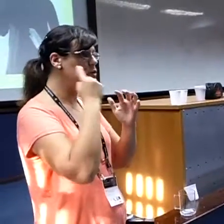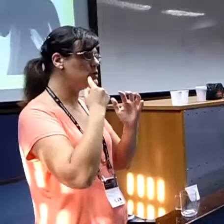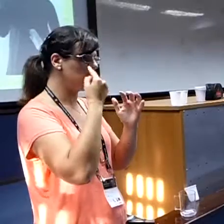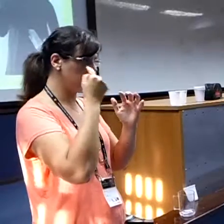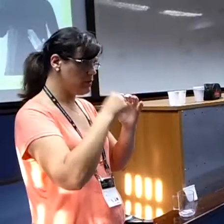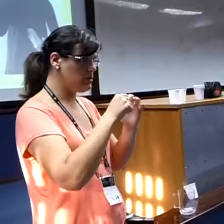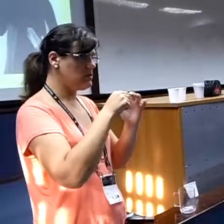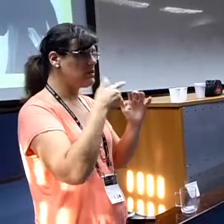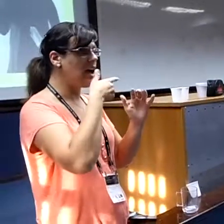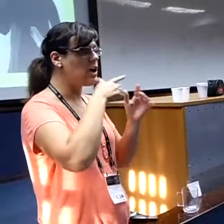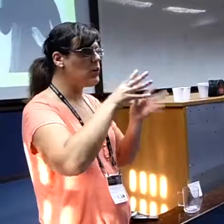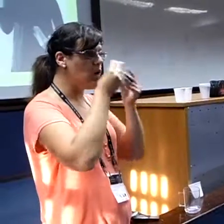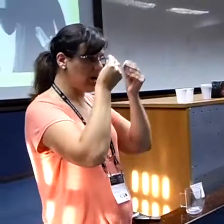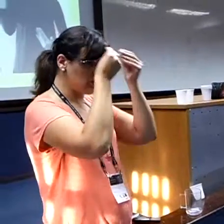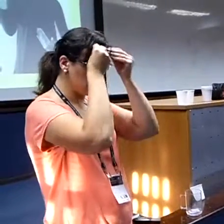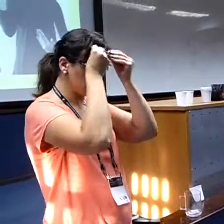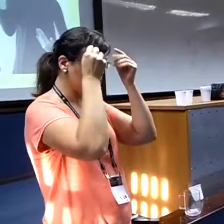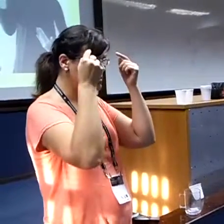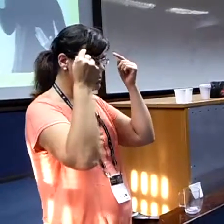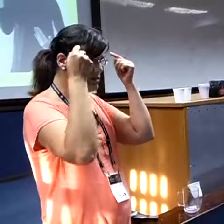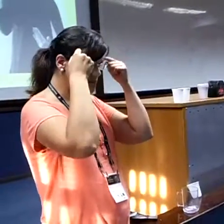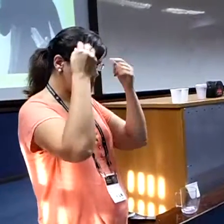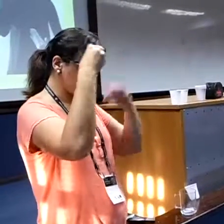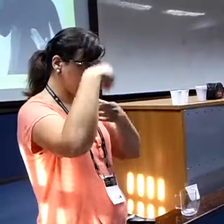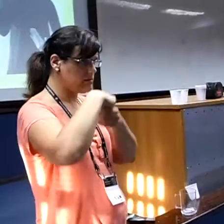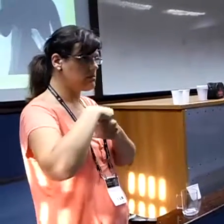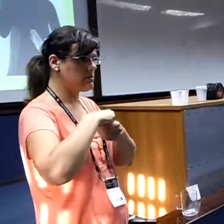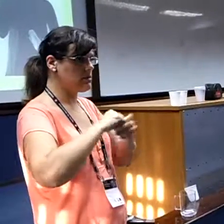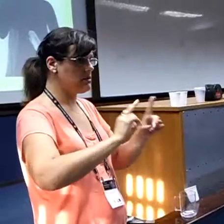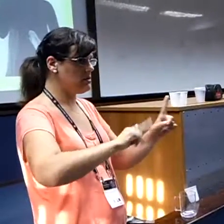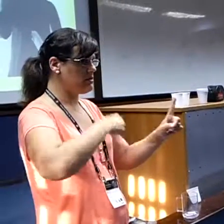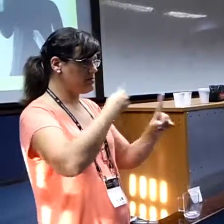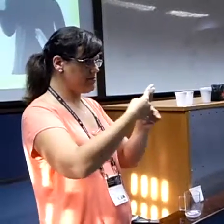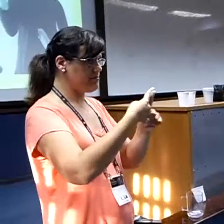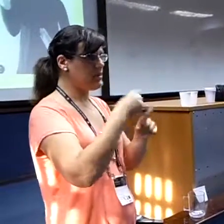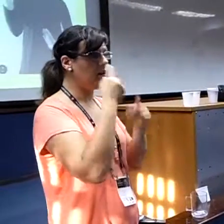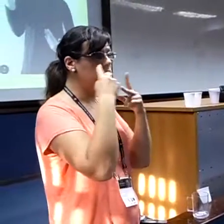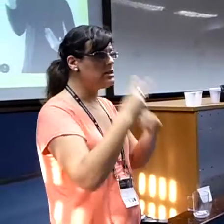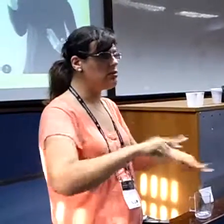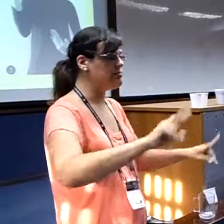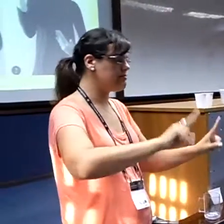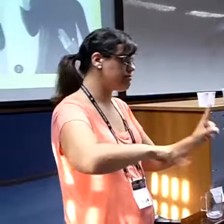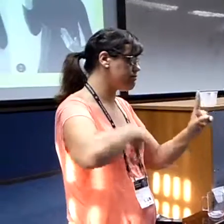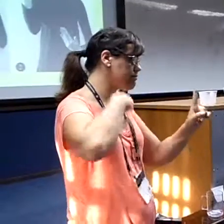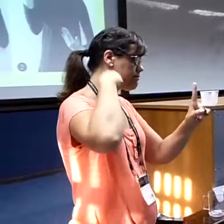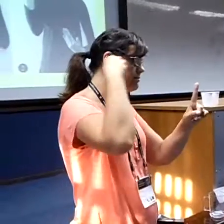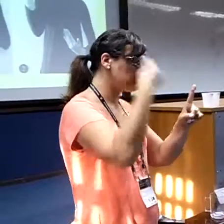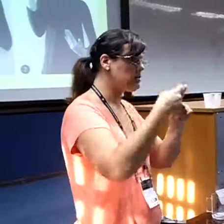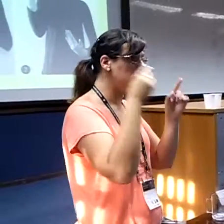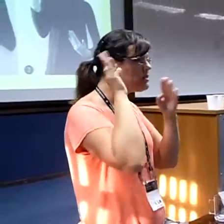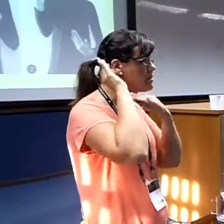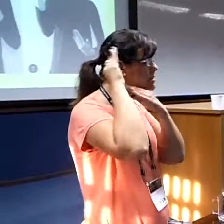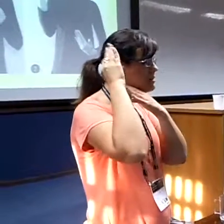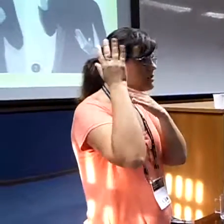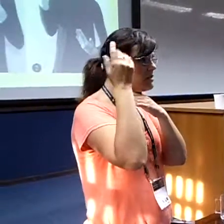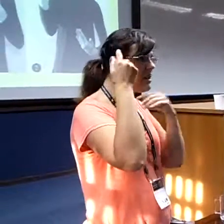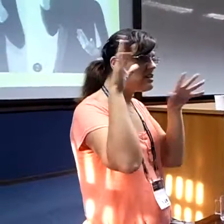modalidade visual, visoespacial, né? Mas o processo, a visão é o grande receptor,